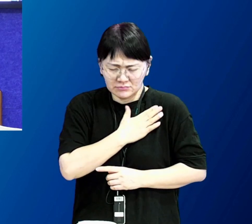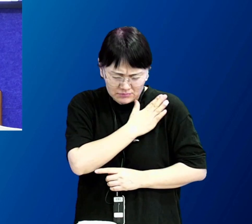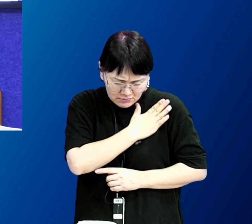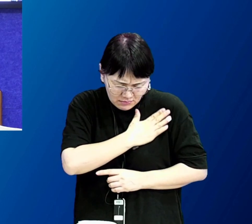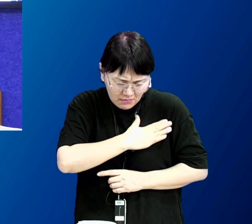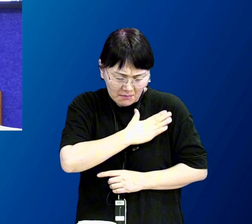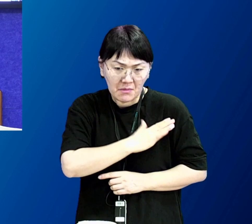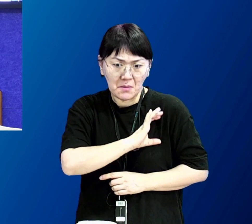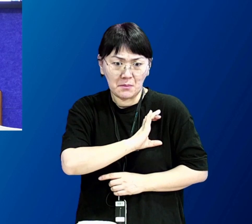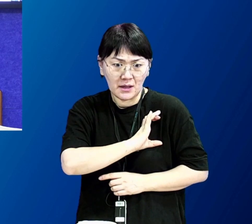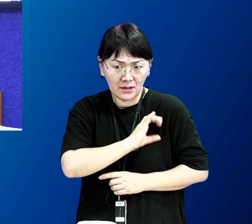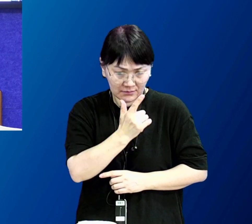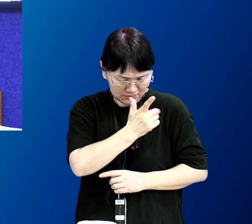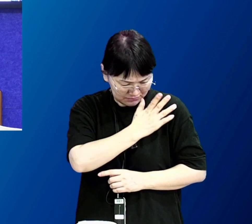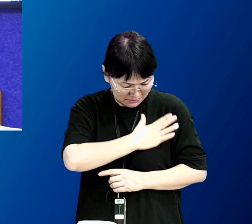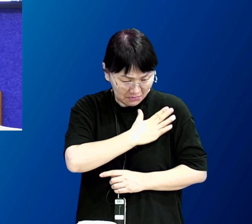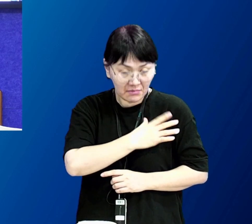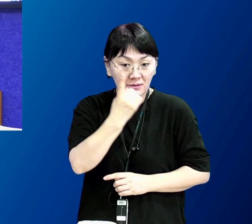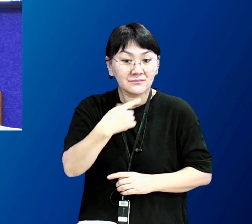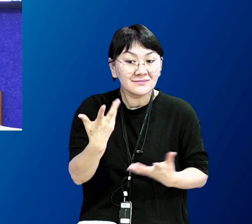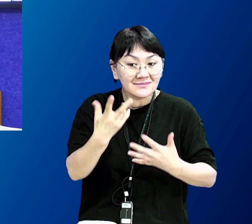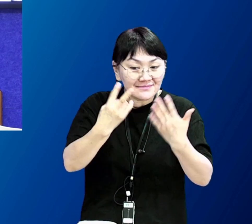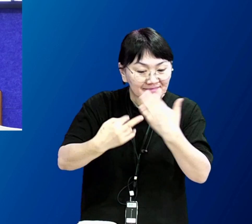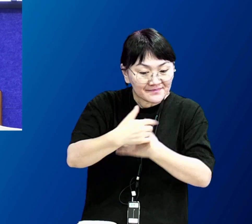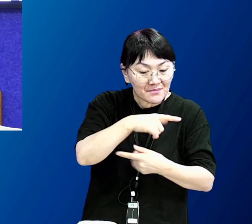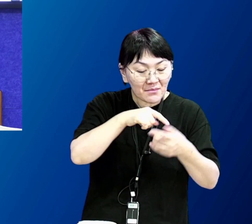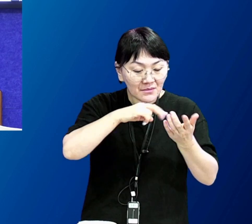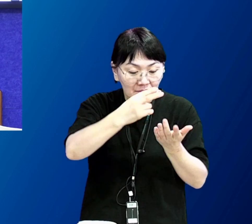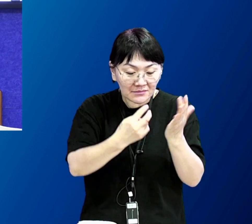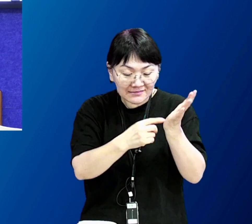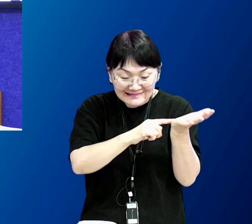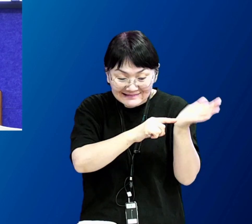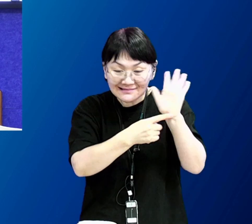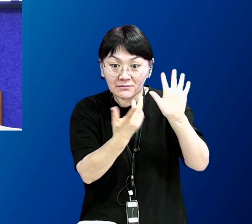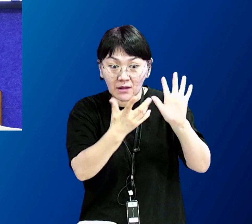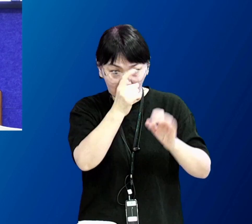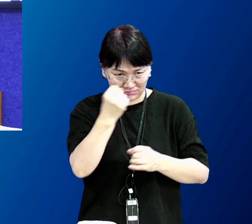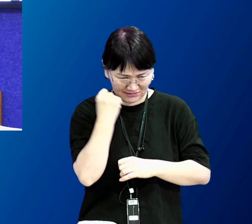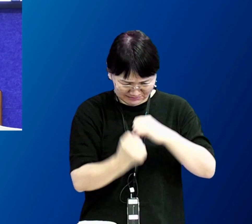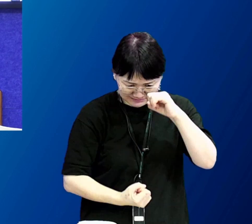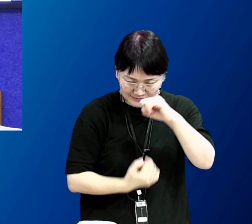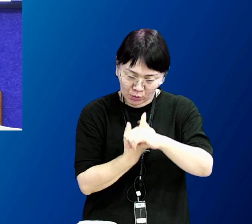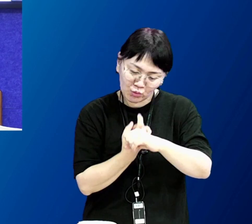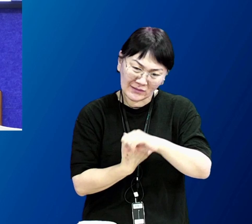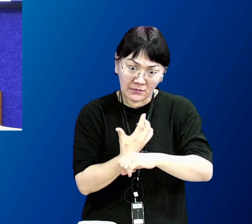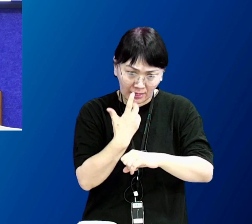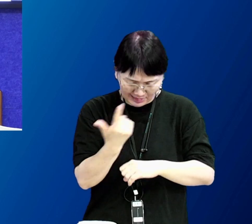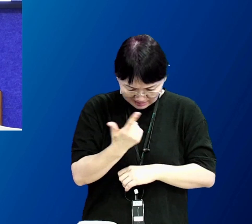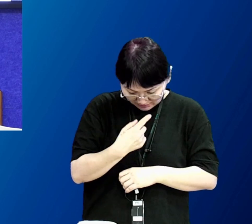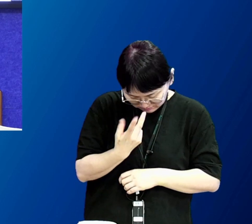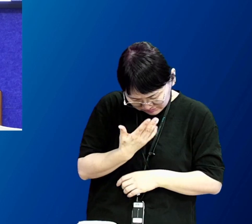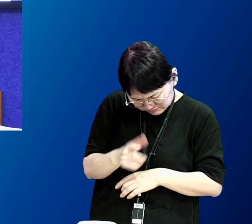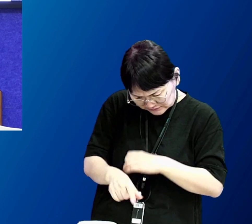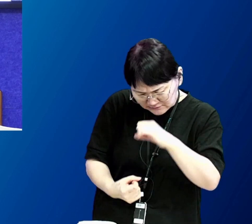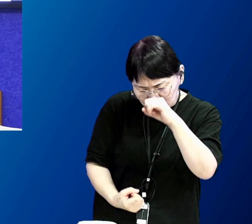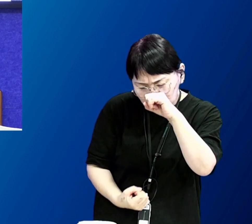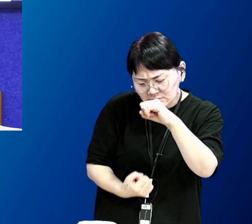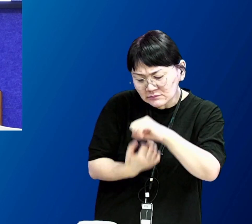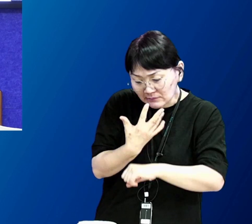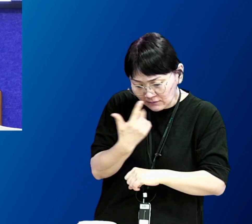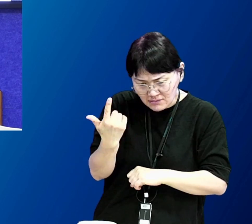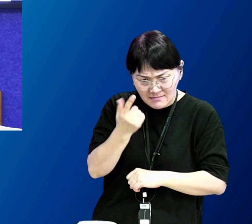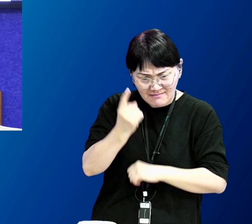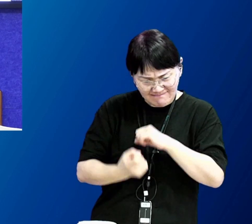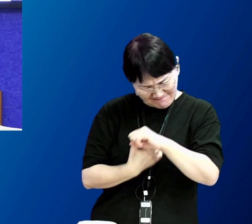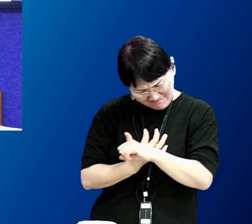учраас тэр хайраа юугаар харуулсан бол түүнд тахил өргөж байгаагаар. Эндээс бид бүхэн түүний хайрыг